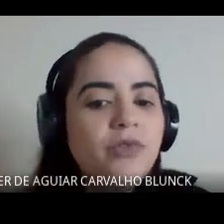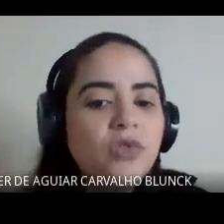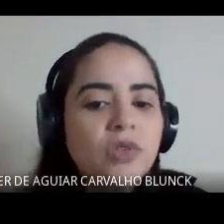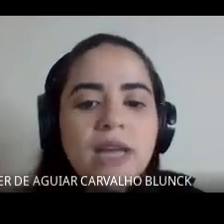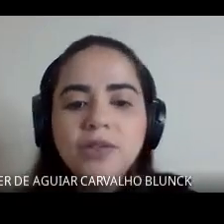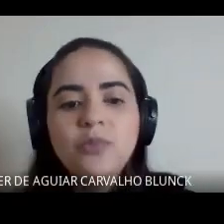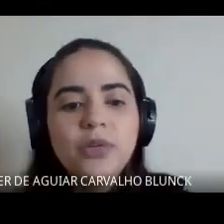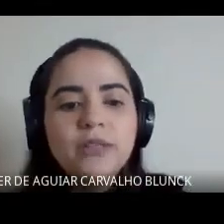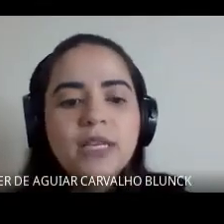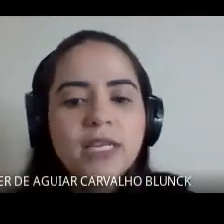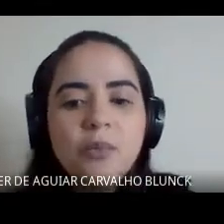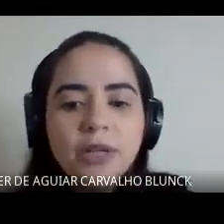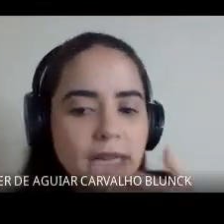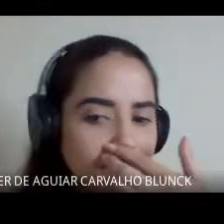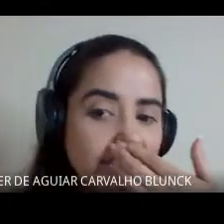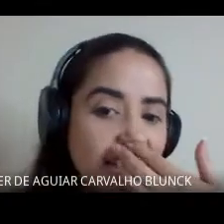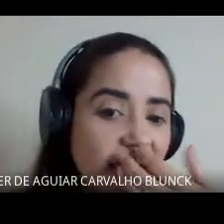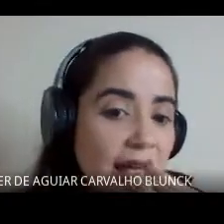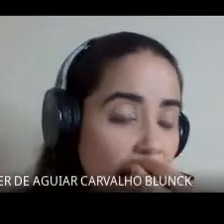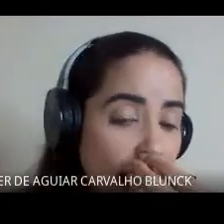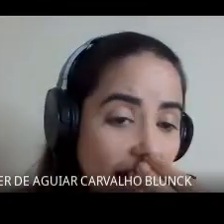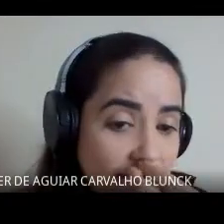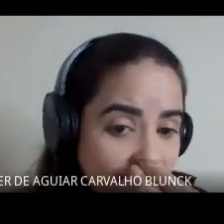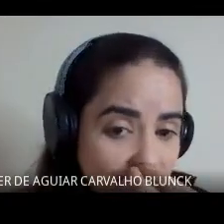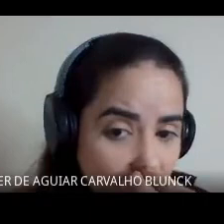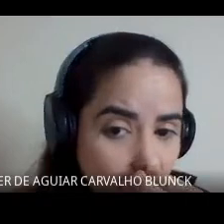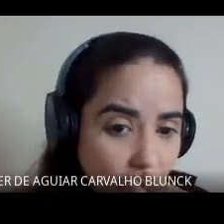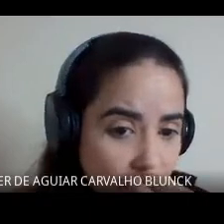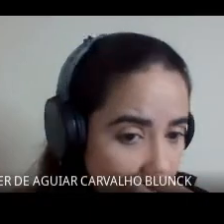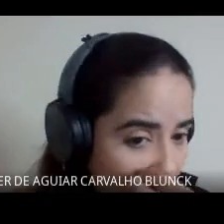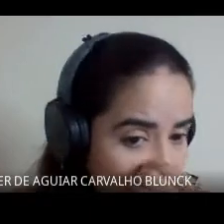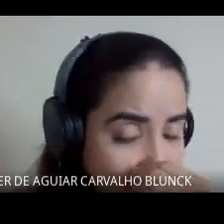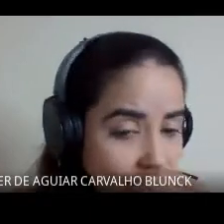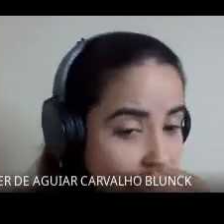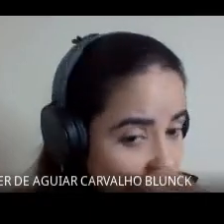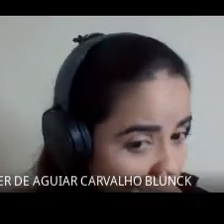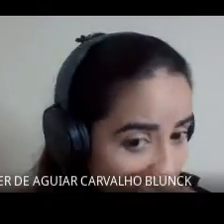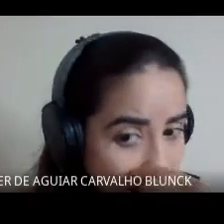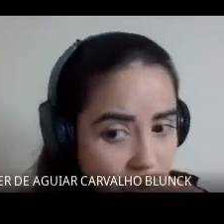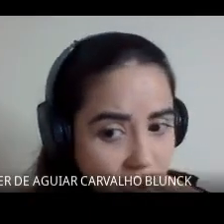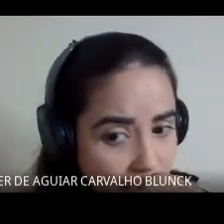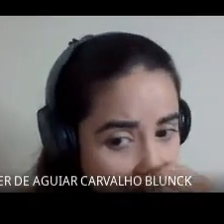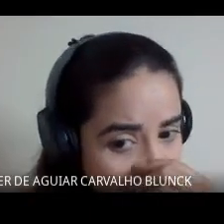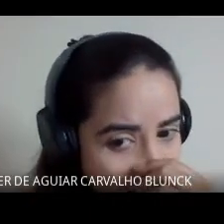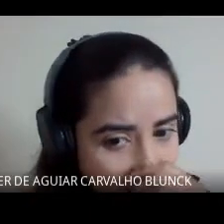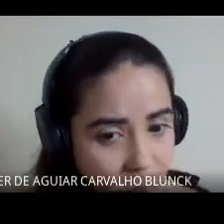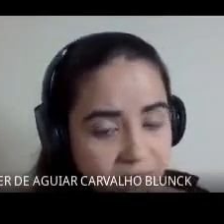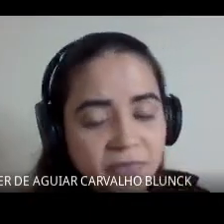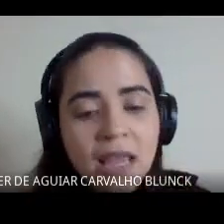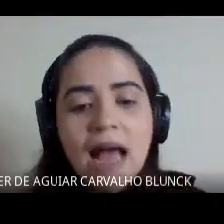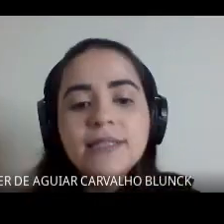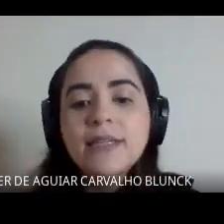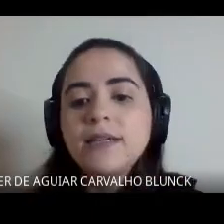do convívio social. Então, por isso que não poderia ser a letra D, porque essa identidade, essa